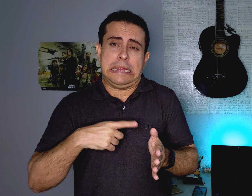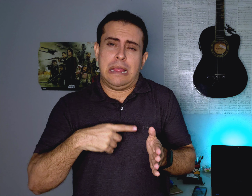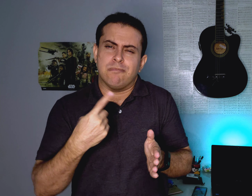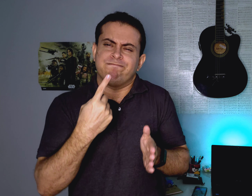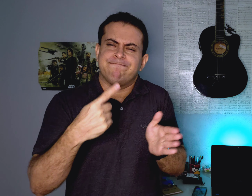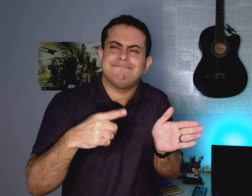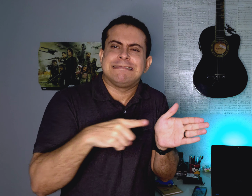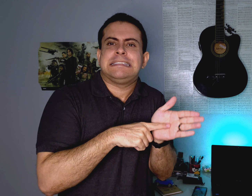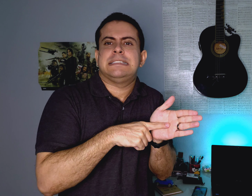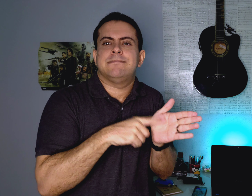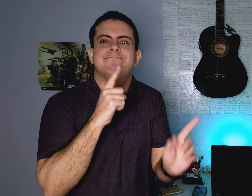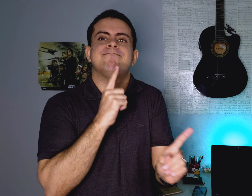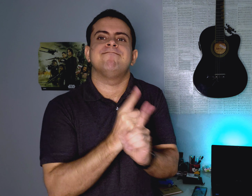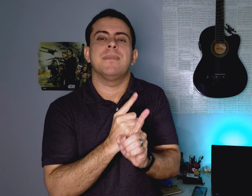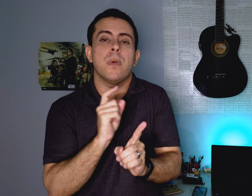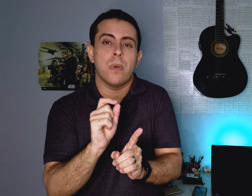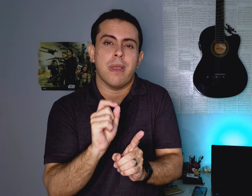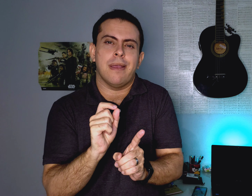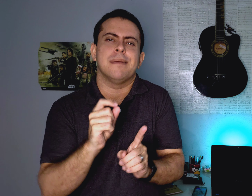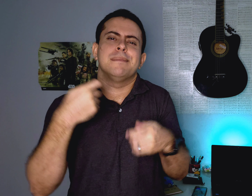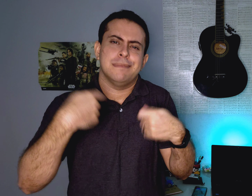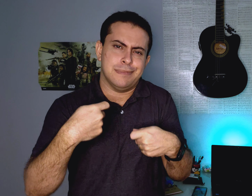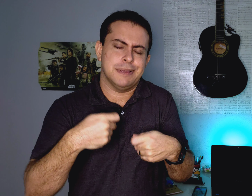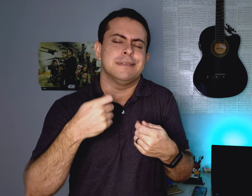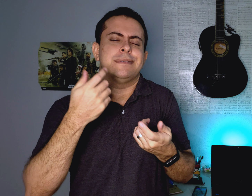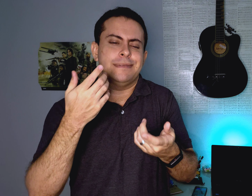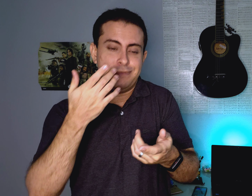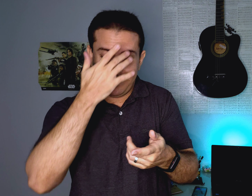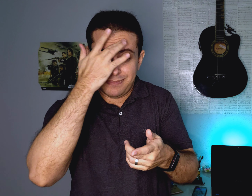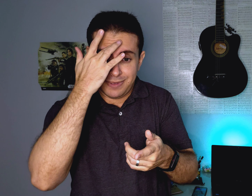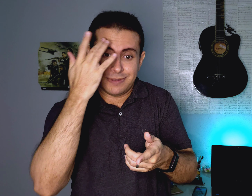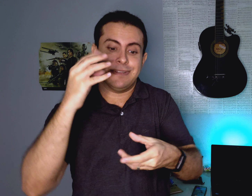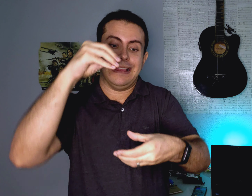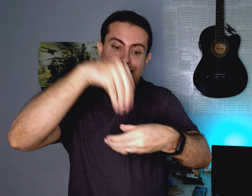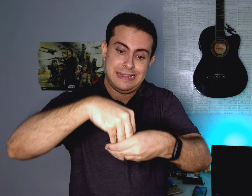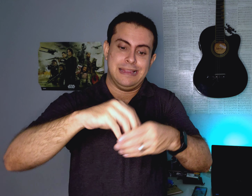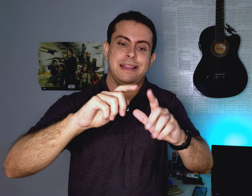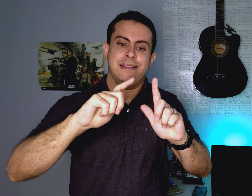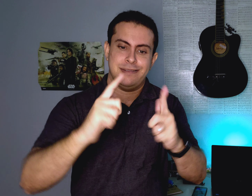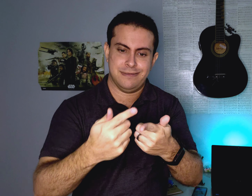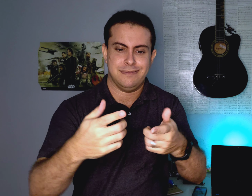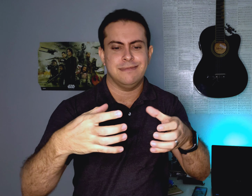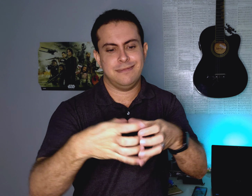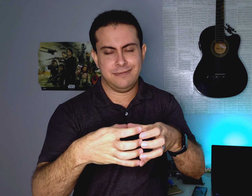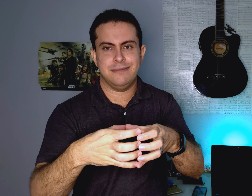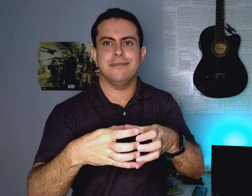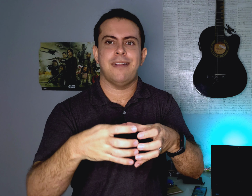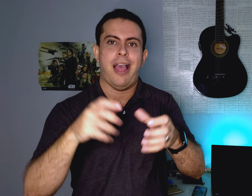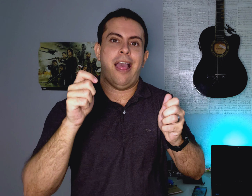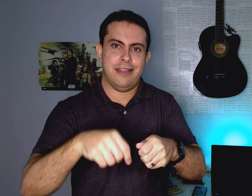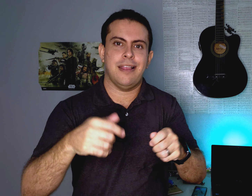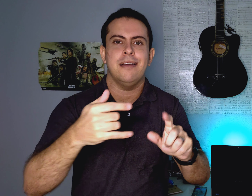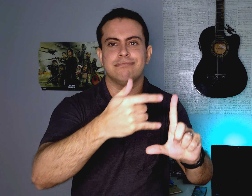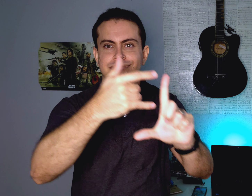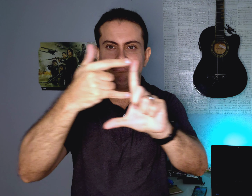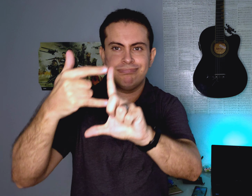O único ponto negativo que eu achei é porque as pessoas têm que estar ali dentro do grupo para a gente poder